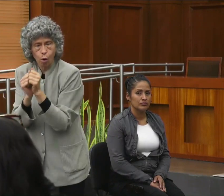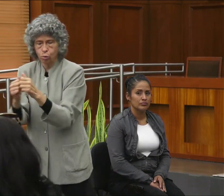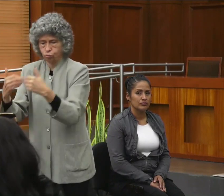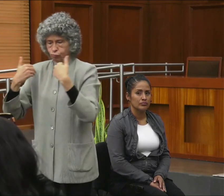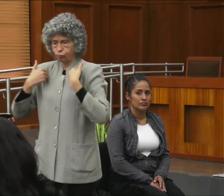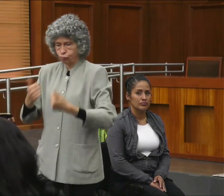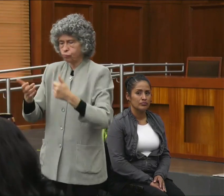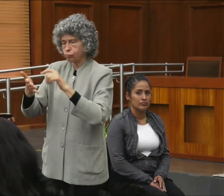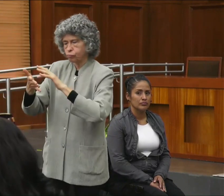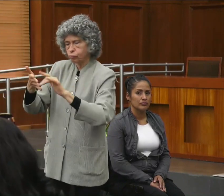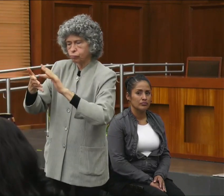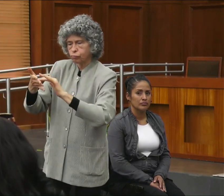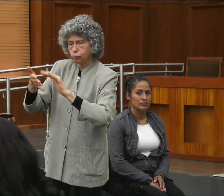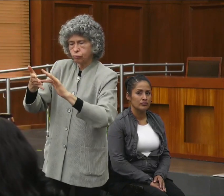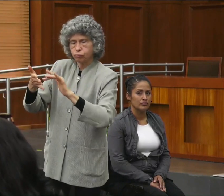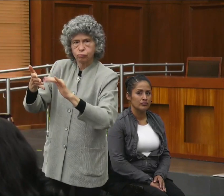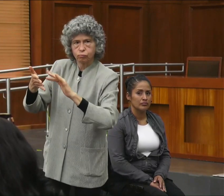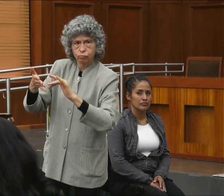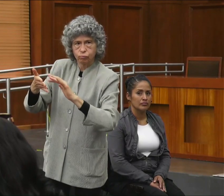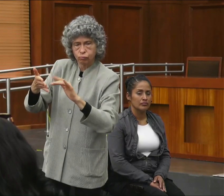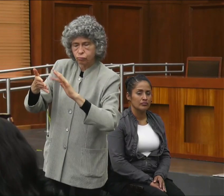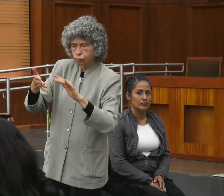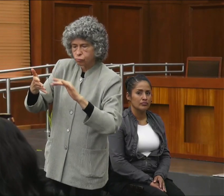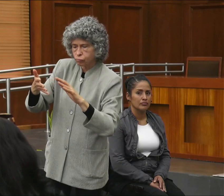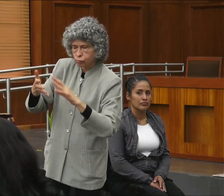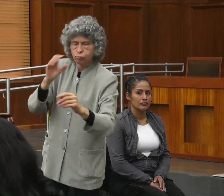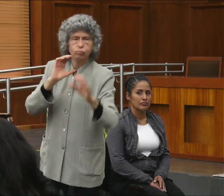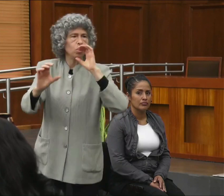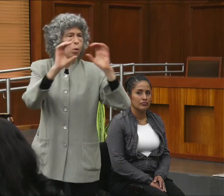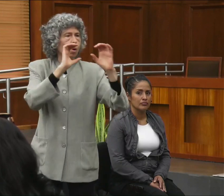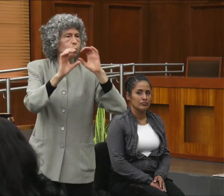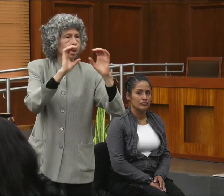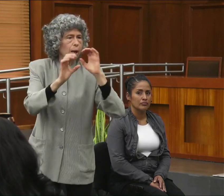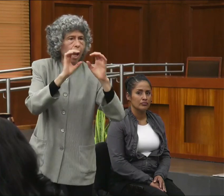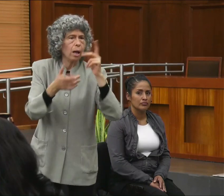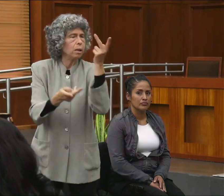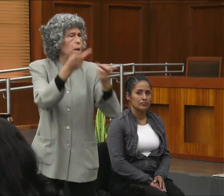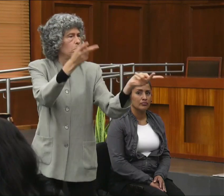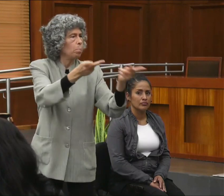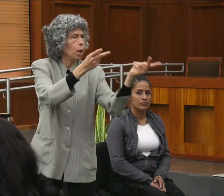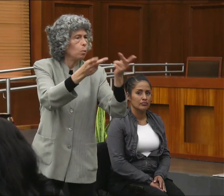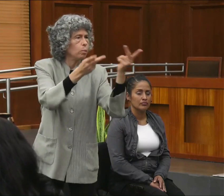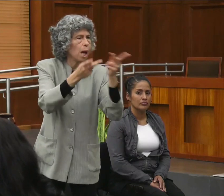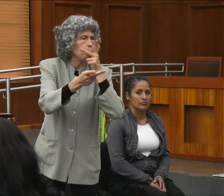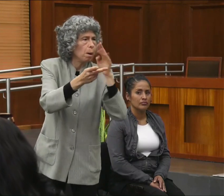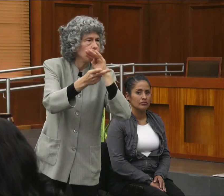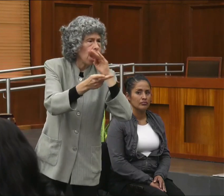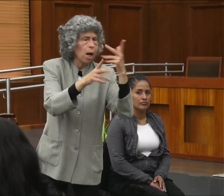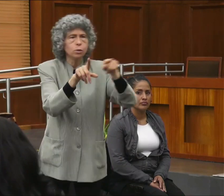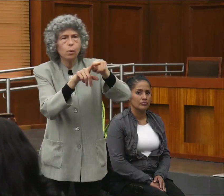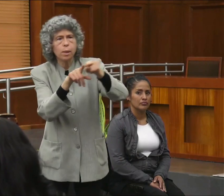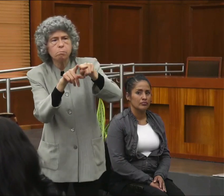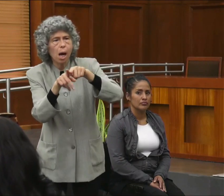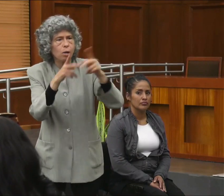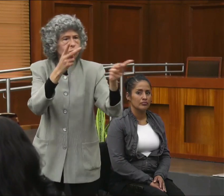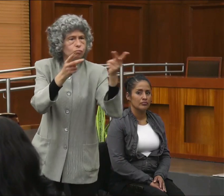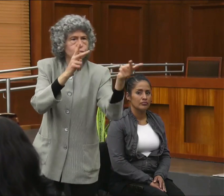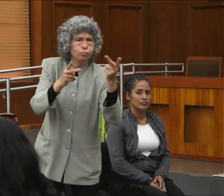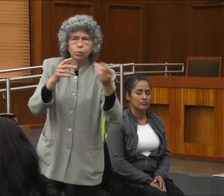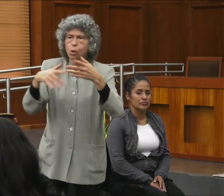Para que cuando lleguen a la prepa puedan entender, puedan leer, puedan realizar sus actividades y puedan comunicarse de manera